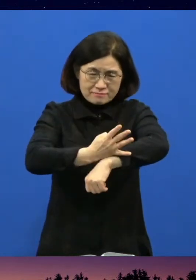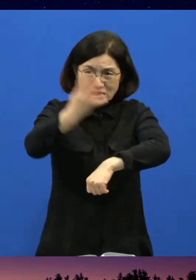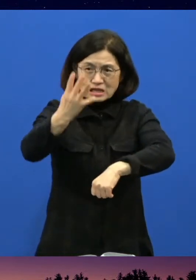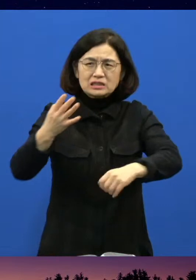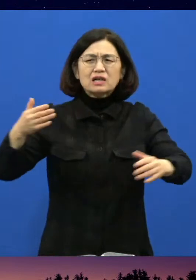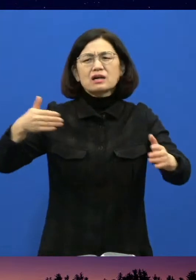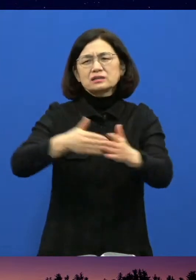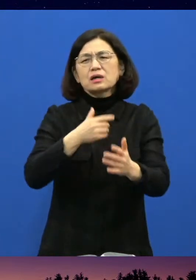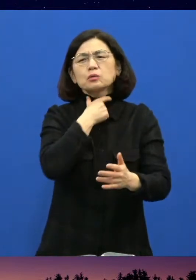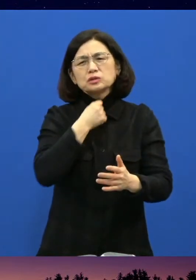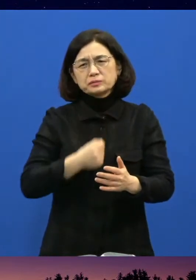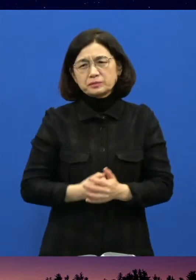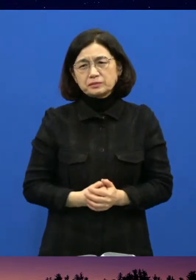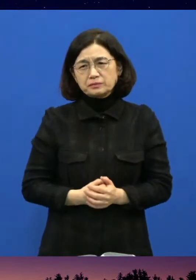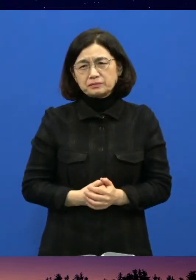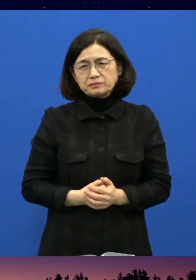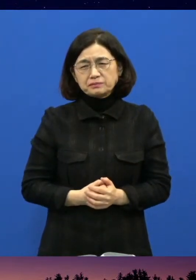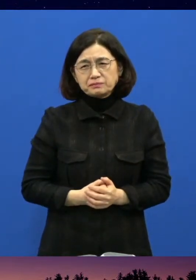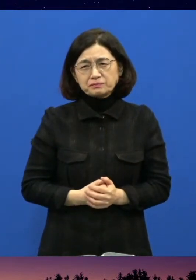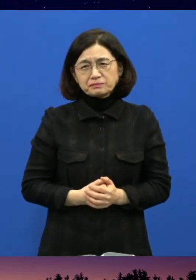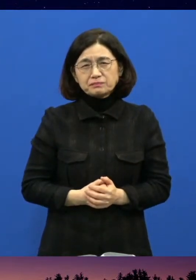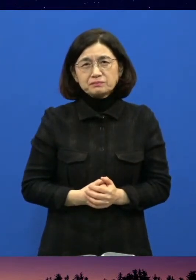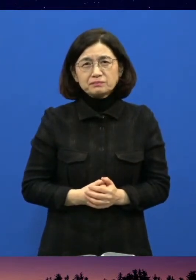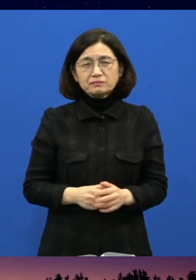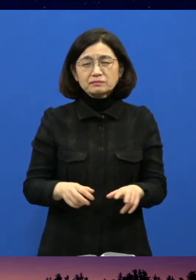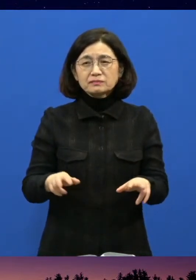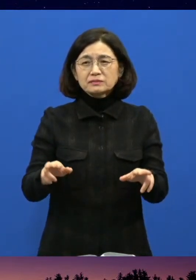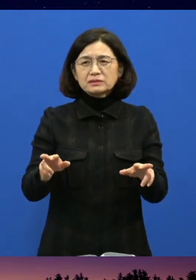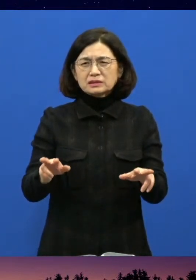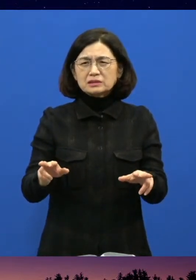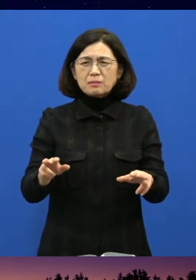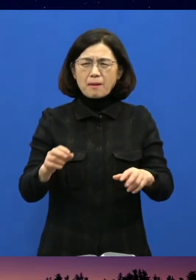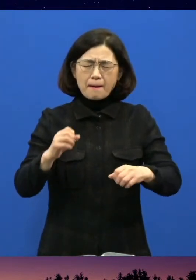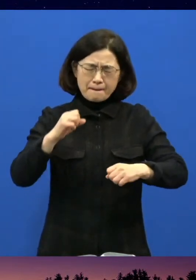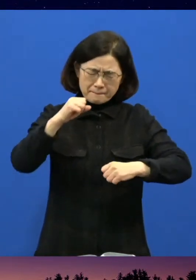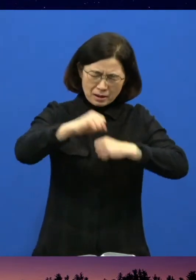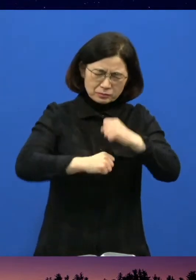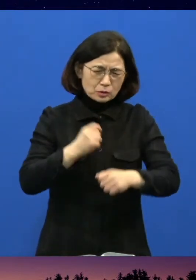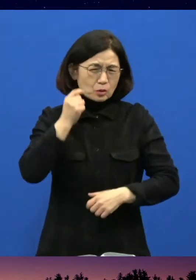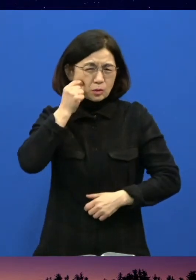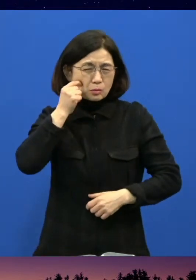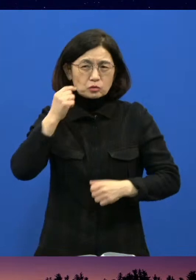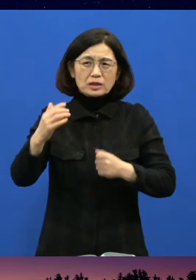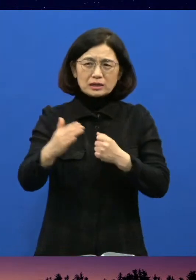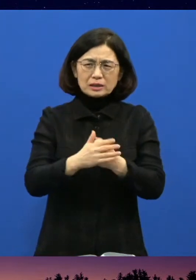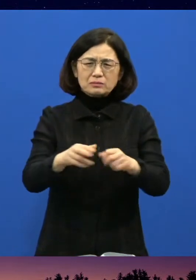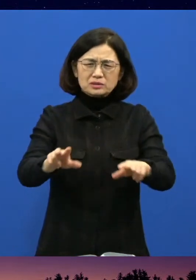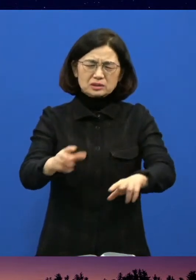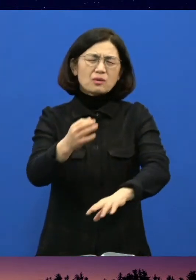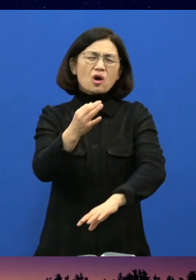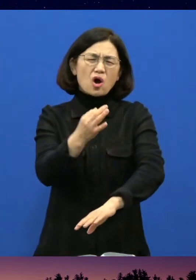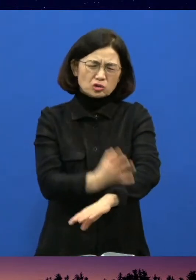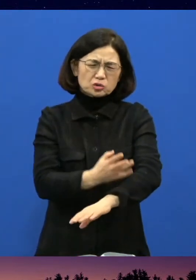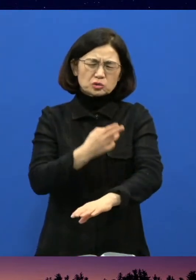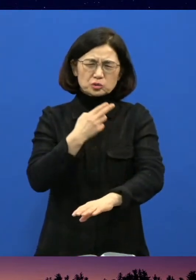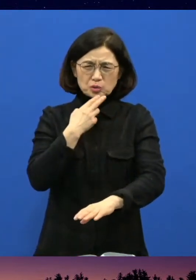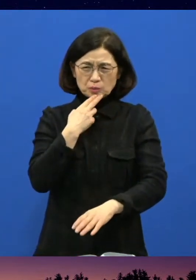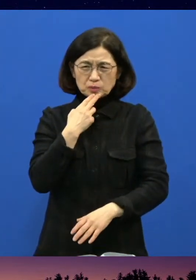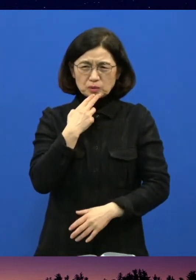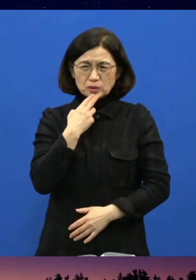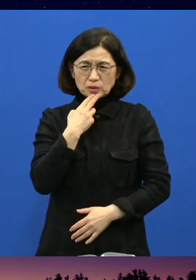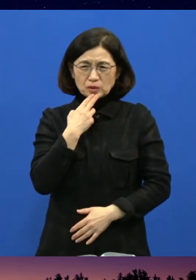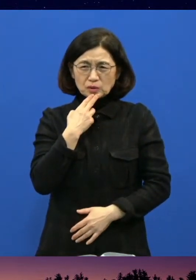좀 이제 이렇게 지금 마음껏 할 수 없을 때는 할 수 없이 지금은 이렇게 하지만 여러분들이